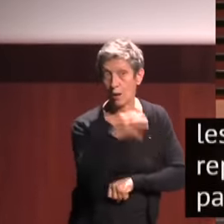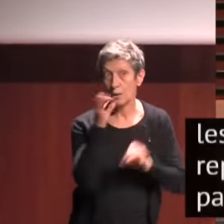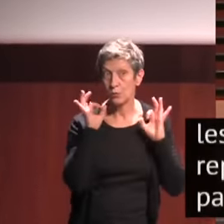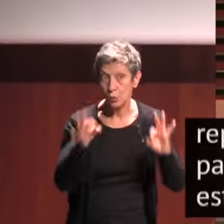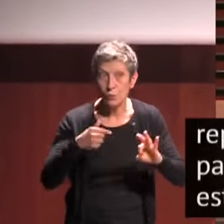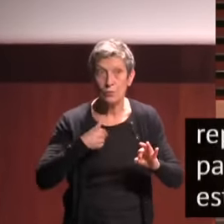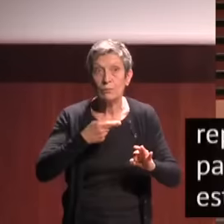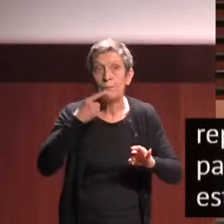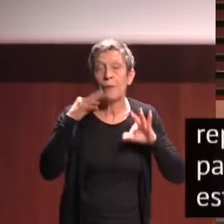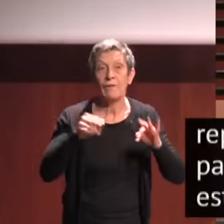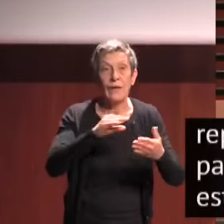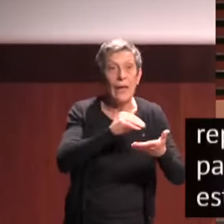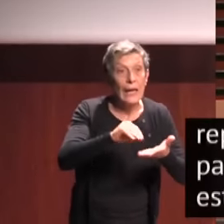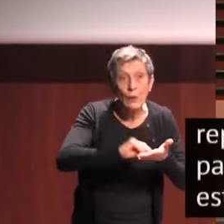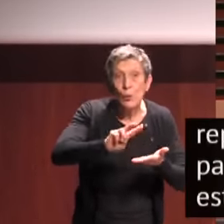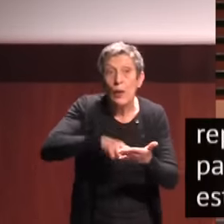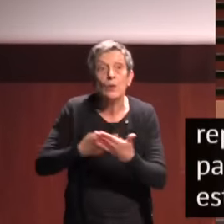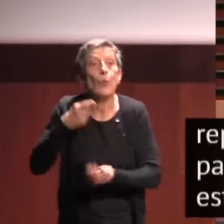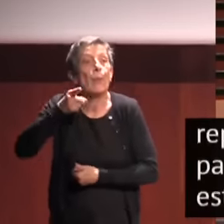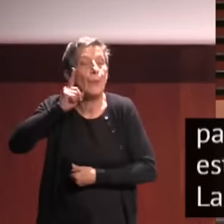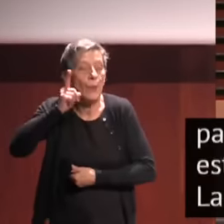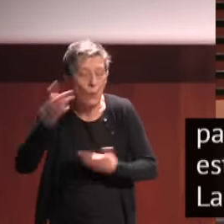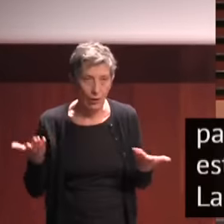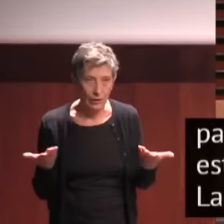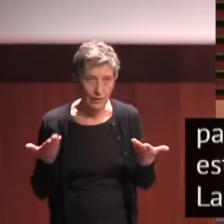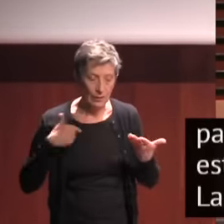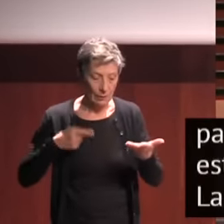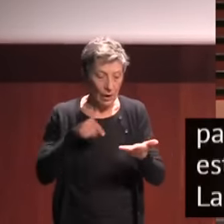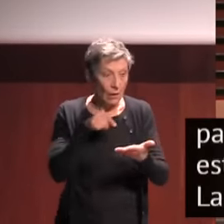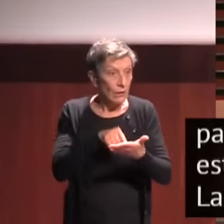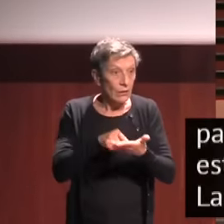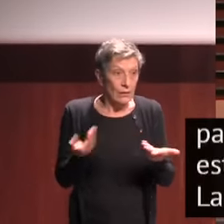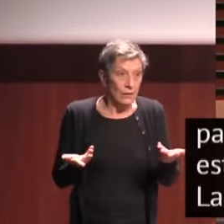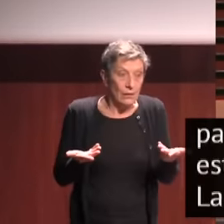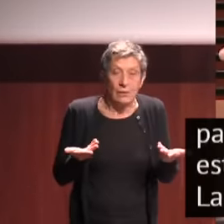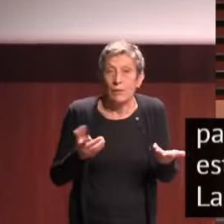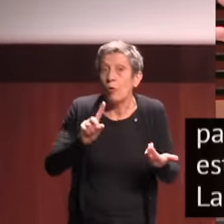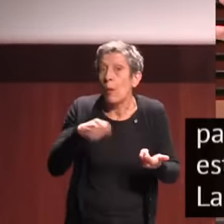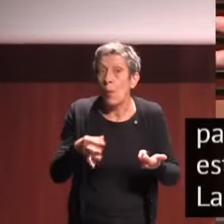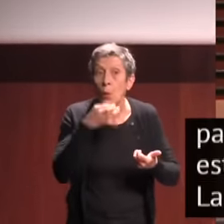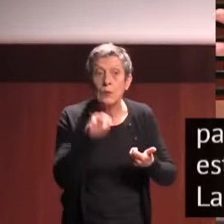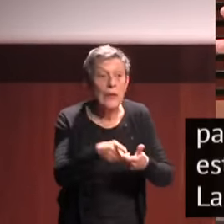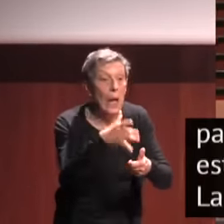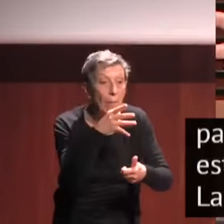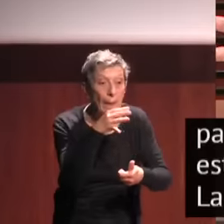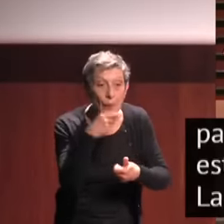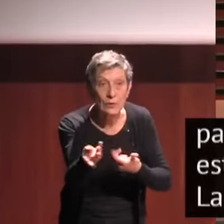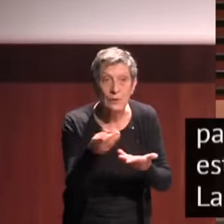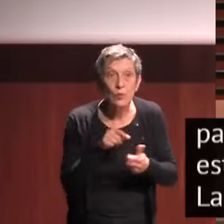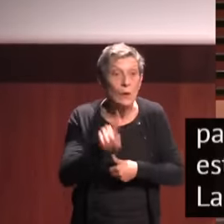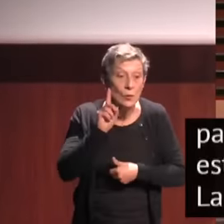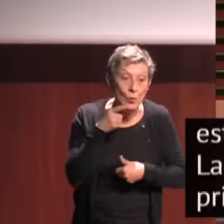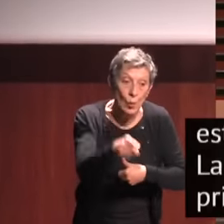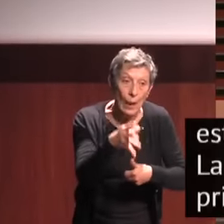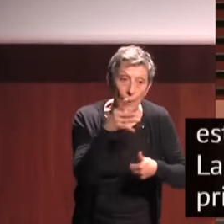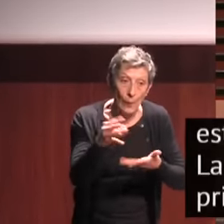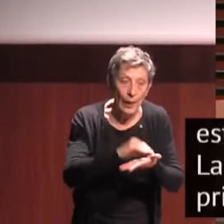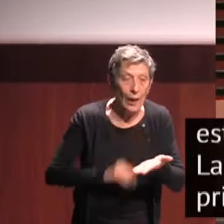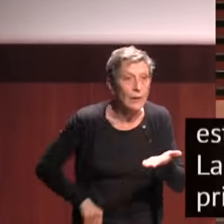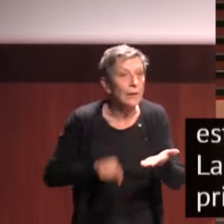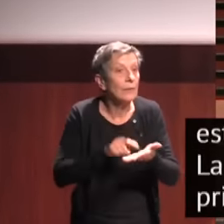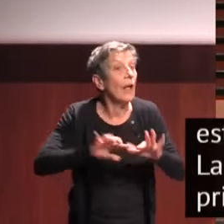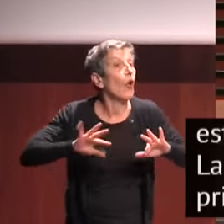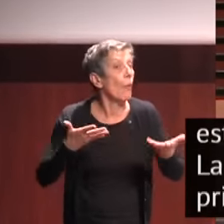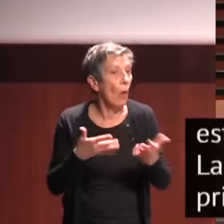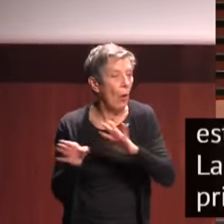d'écriture-traduction, c'est bien parce que la seule manière de lever l'obstacle de l'impossibilité des principes, celui qui dit « tu ne peux pas parce que tu es sourd », c'est d'admettre